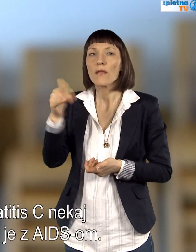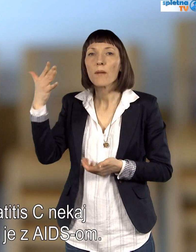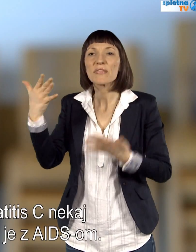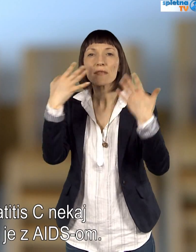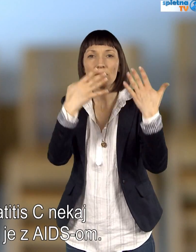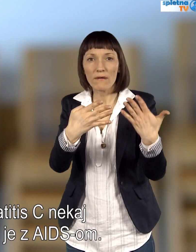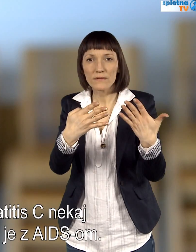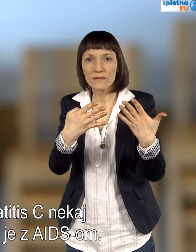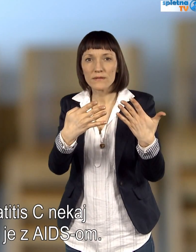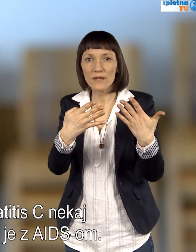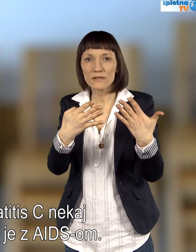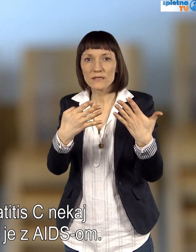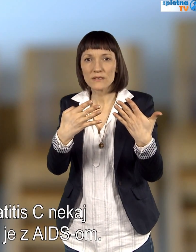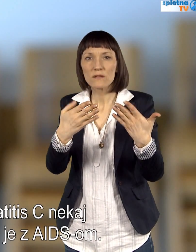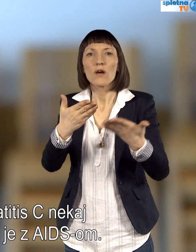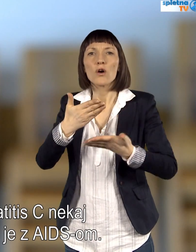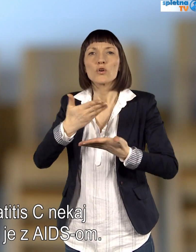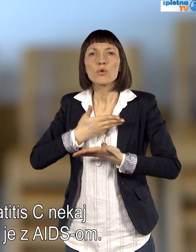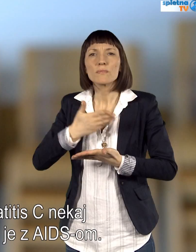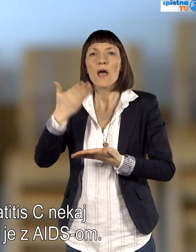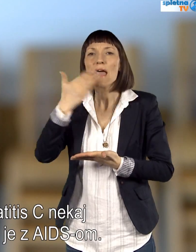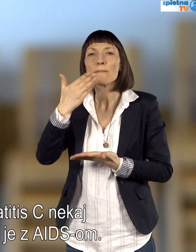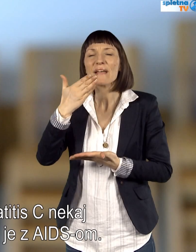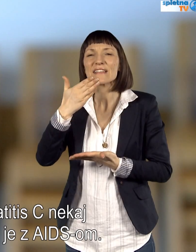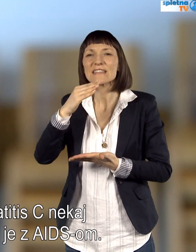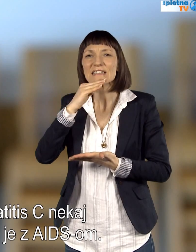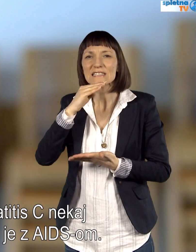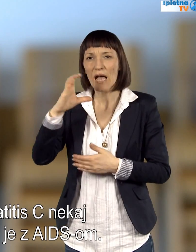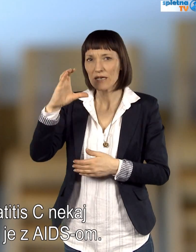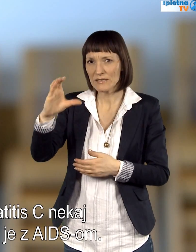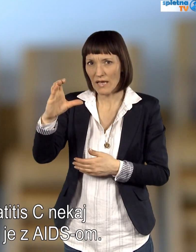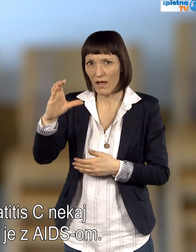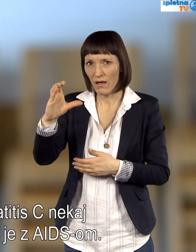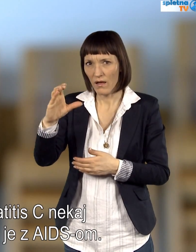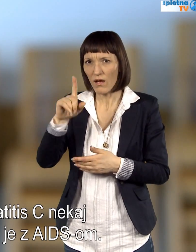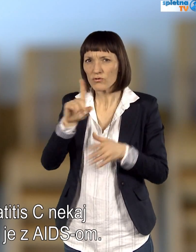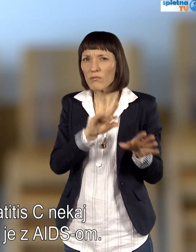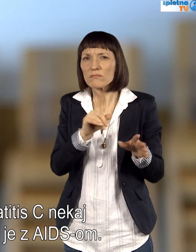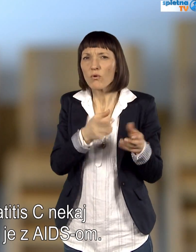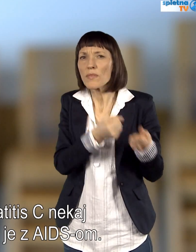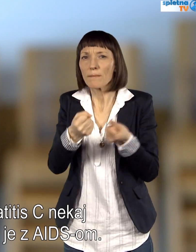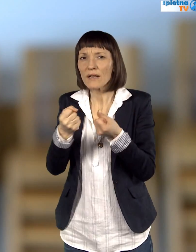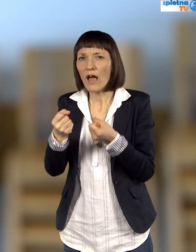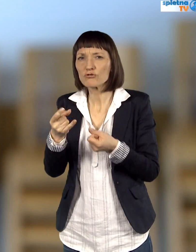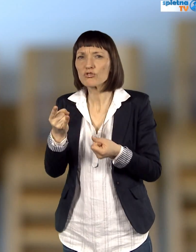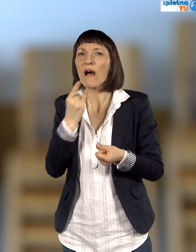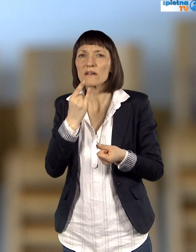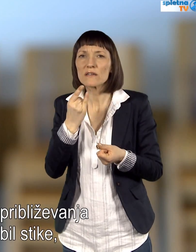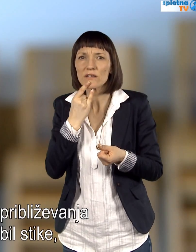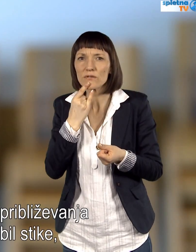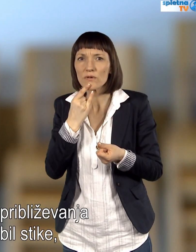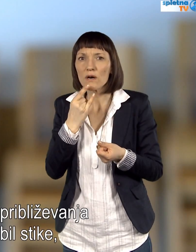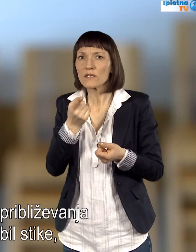Leta 1995, ne, je bil hepatitis C nekaj hujšega, v bistvu je našel se z aidsom nekje in je